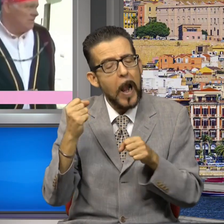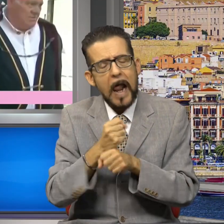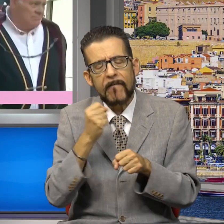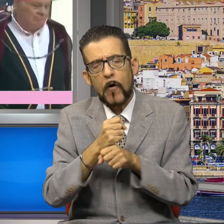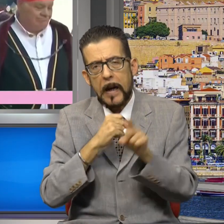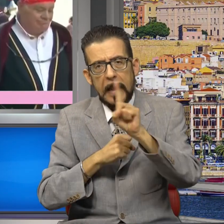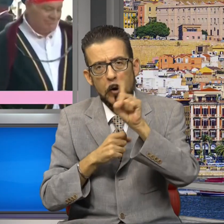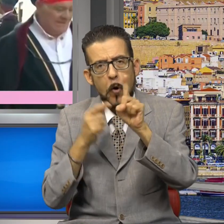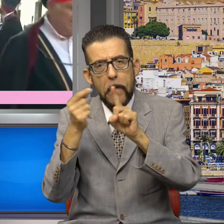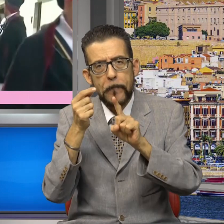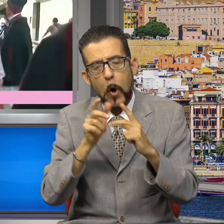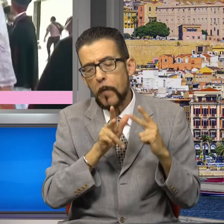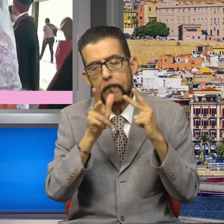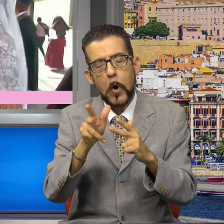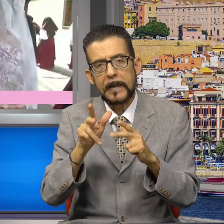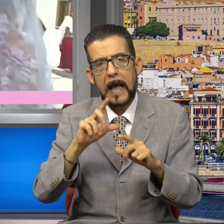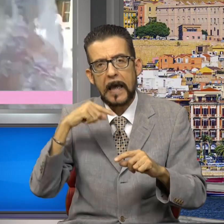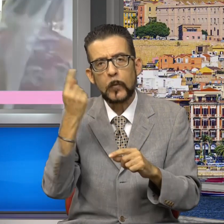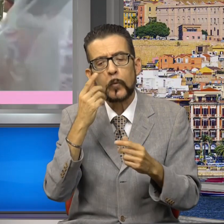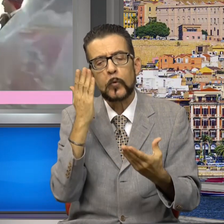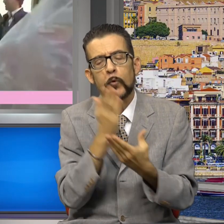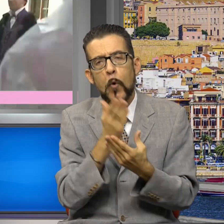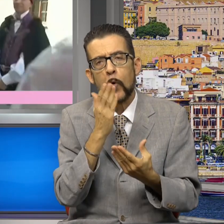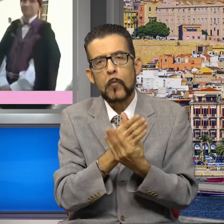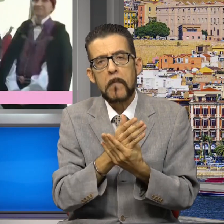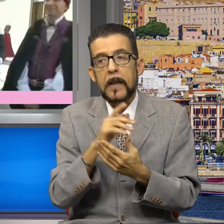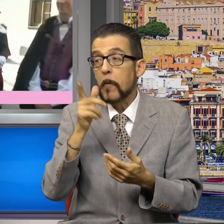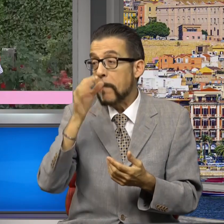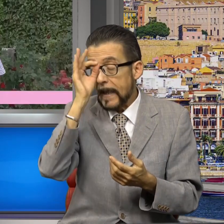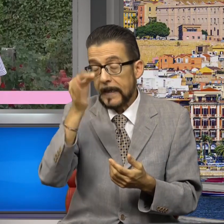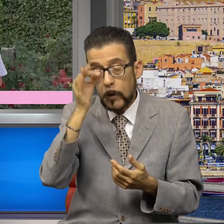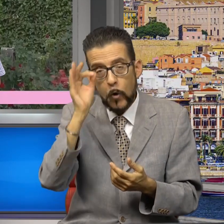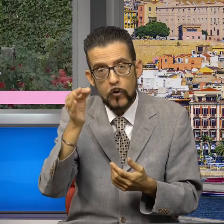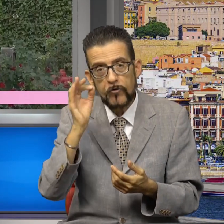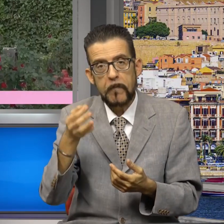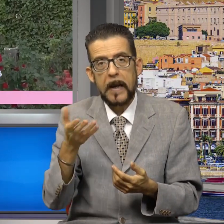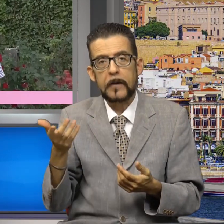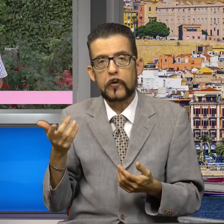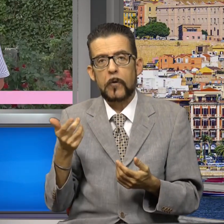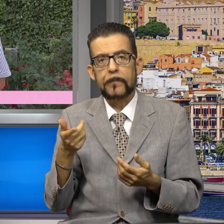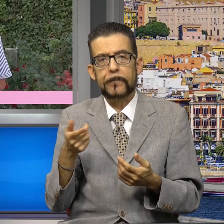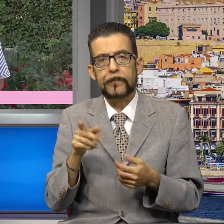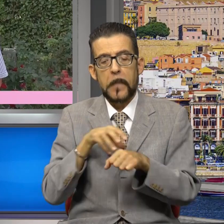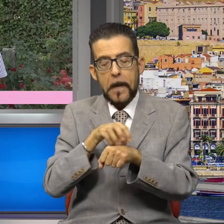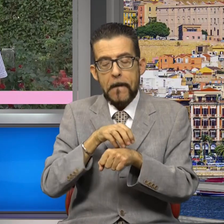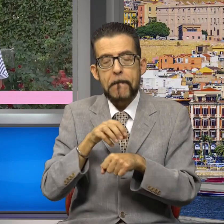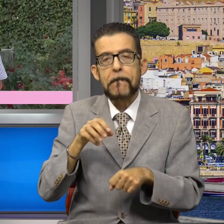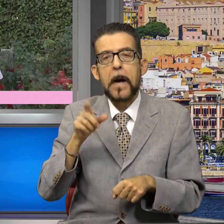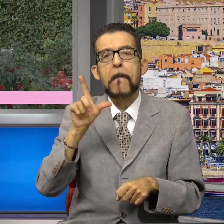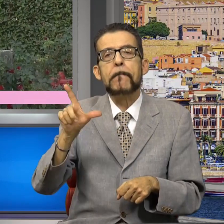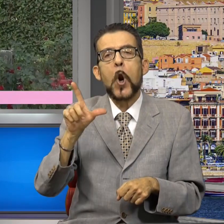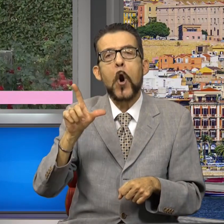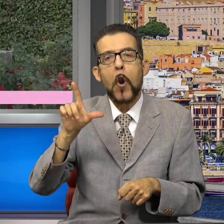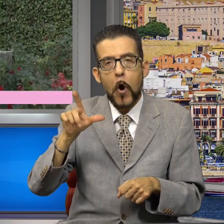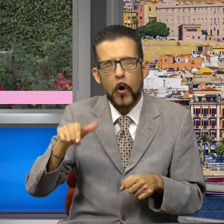la documentazione necessaria per ottenere il riconoscimento. Intanto la Proloco lavora da tanti anni su